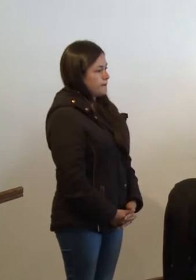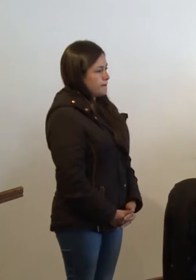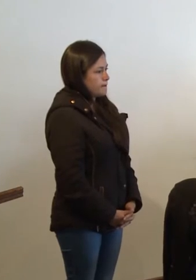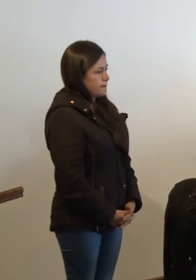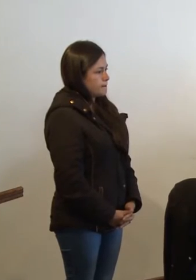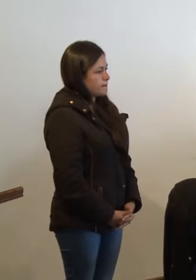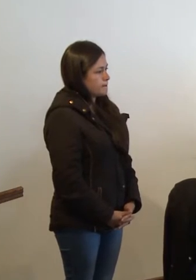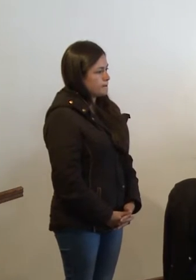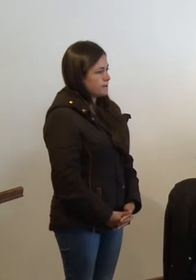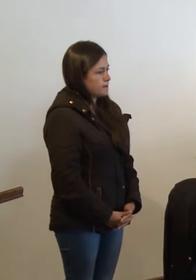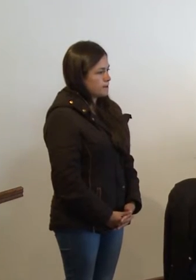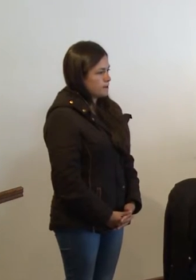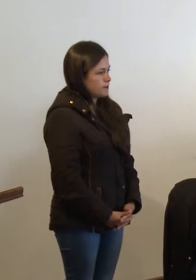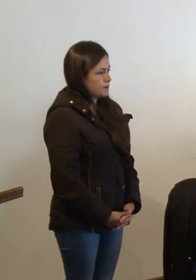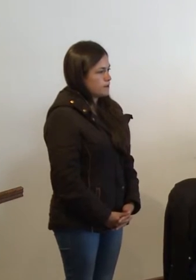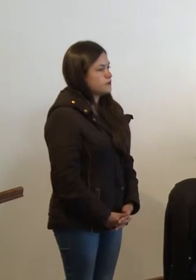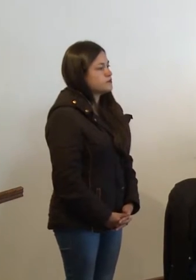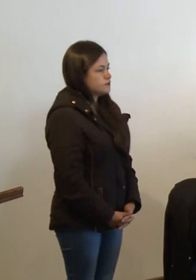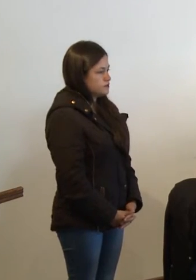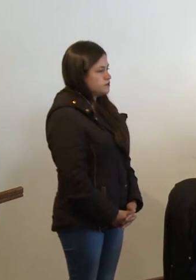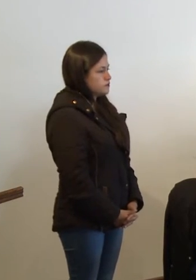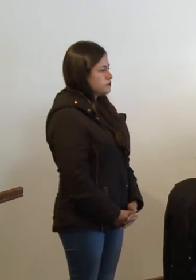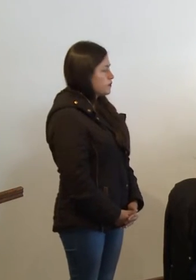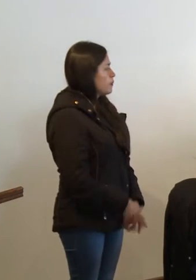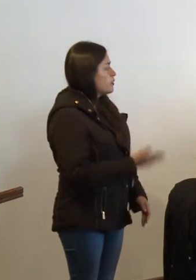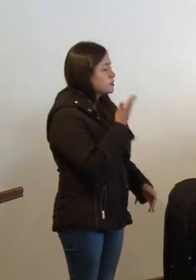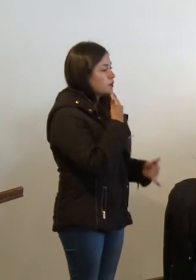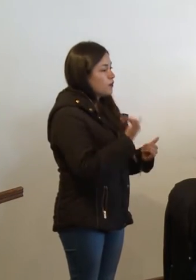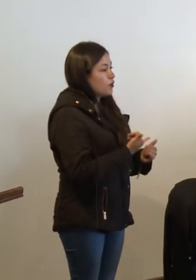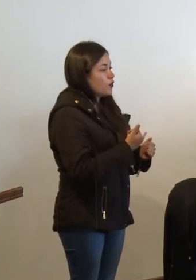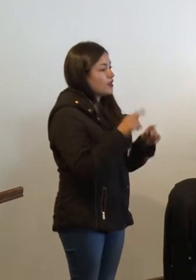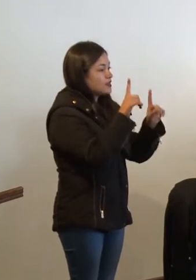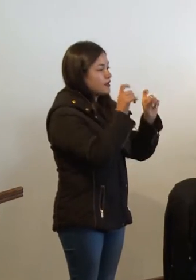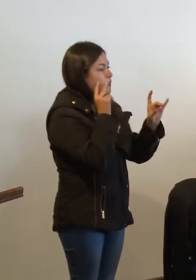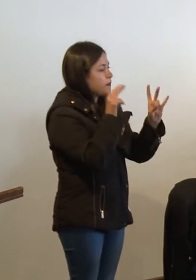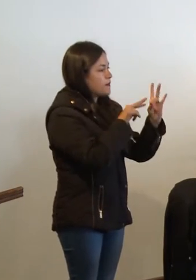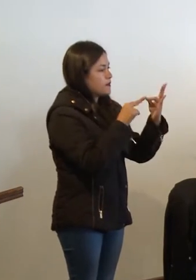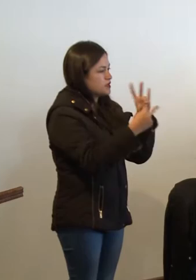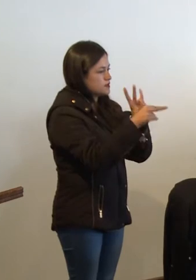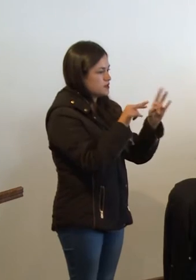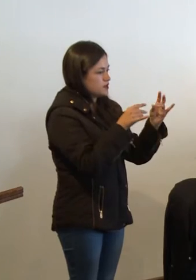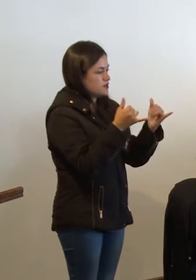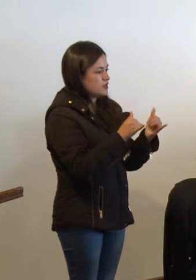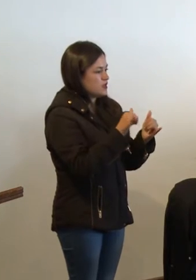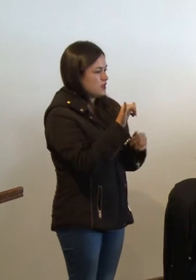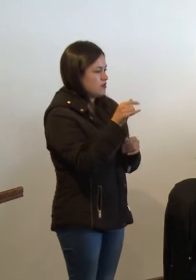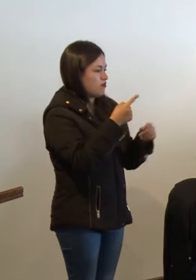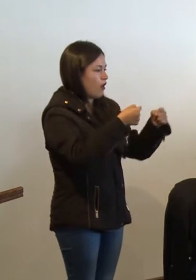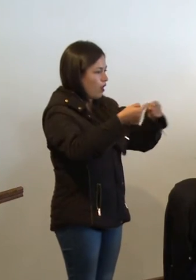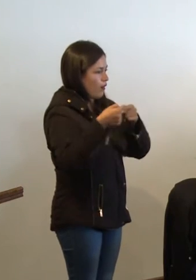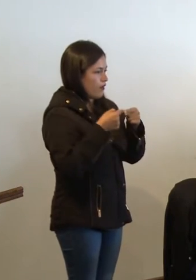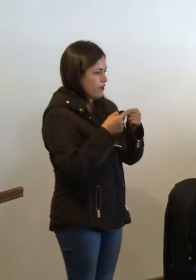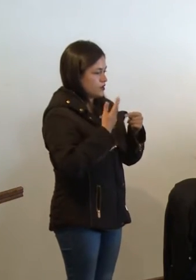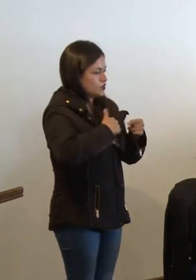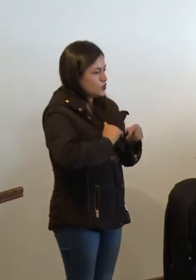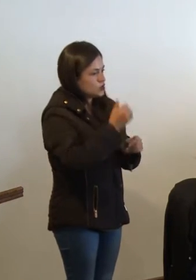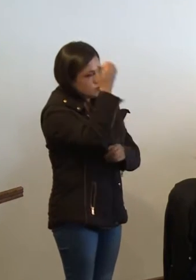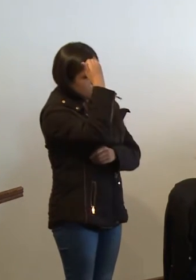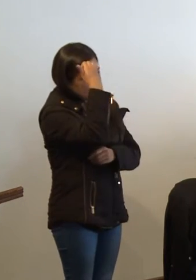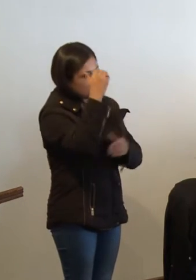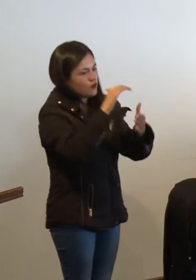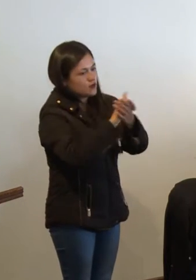En este encuentro y conversatorio con varios de nuestras y nuestros maestros, compañeros de vida y